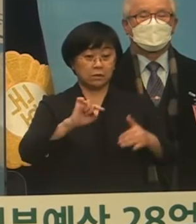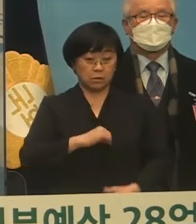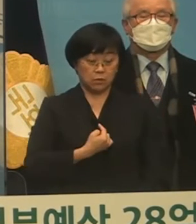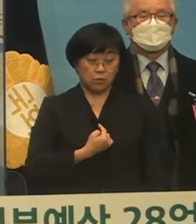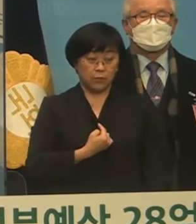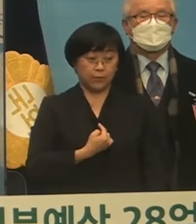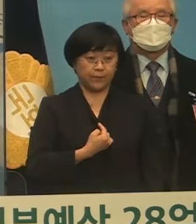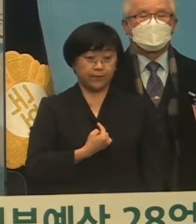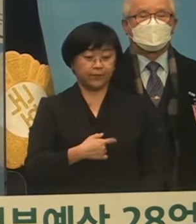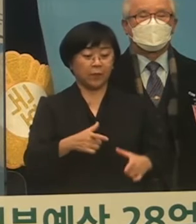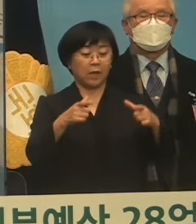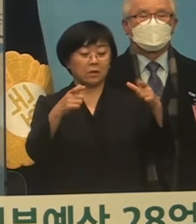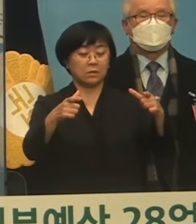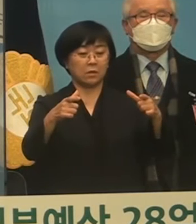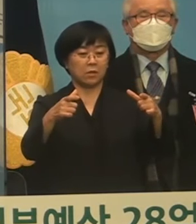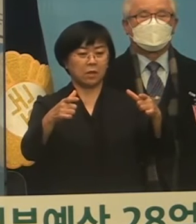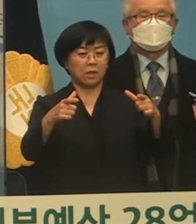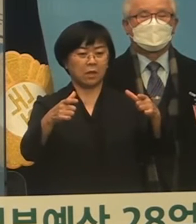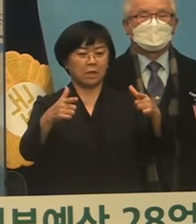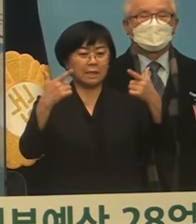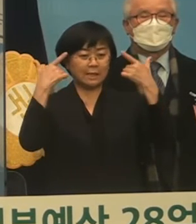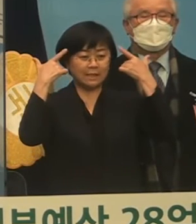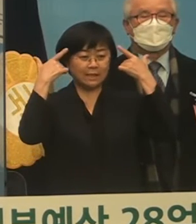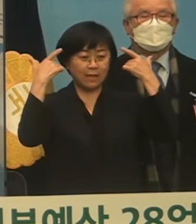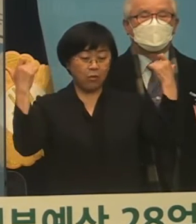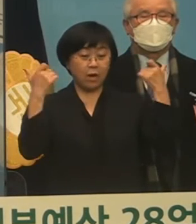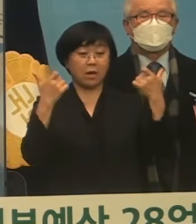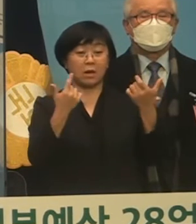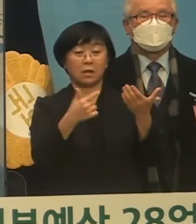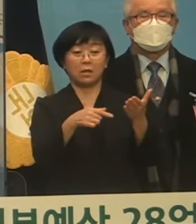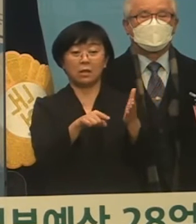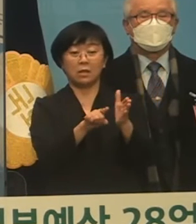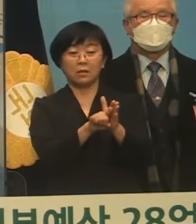스스로 지역의 사활을 건